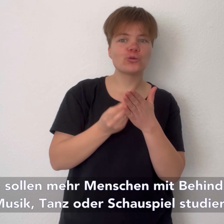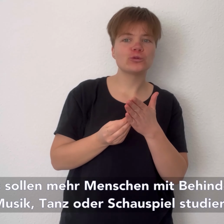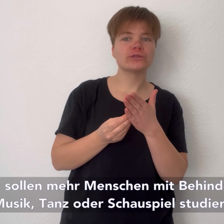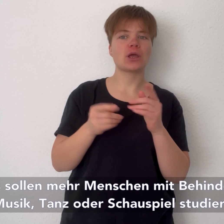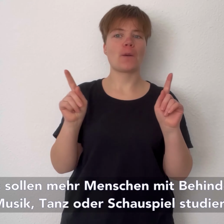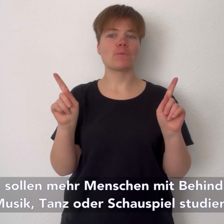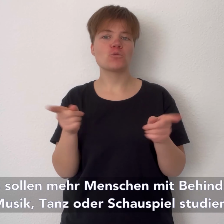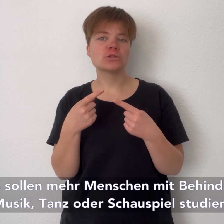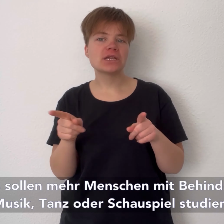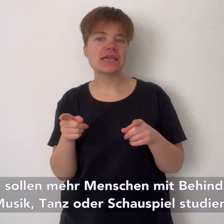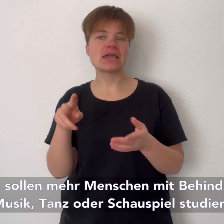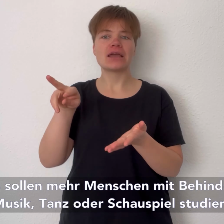können.